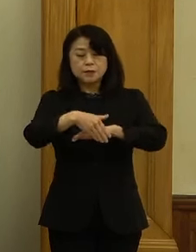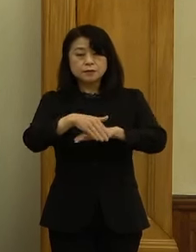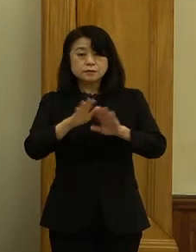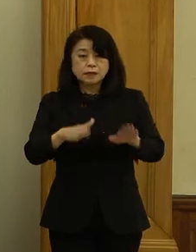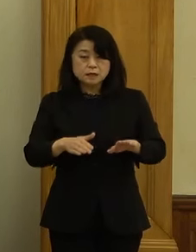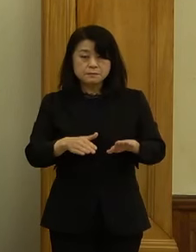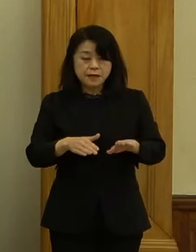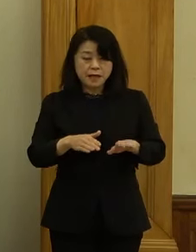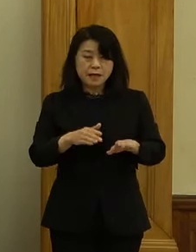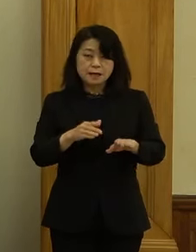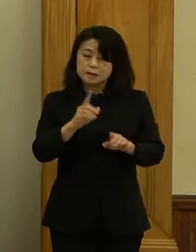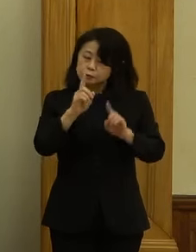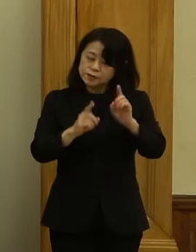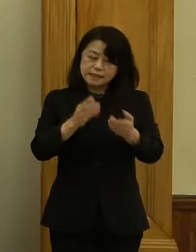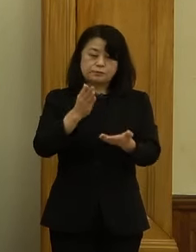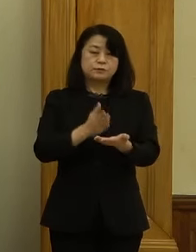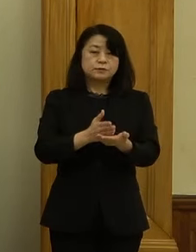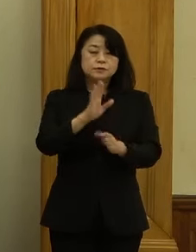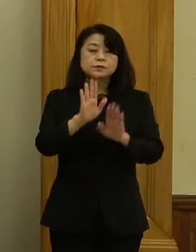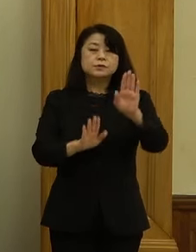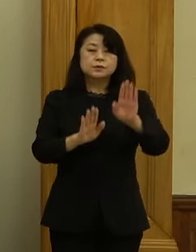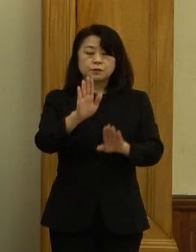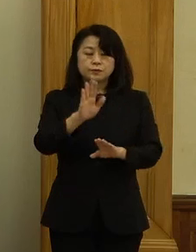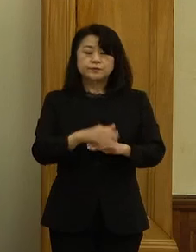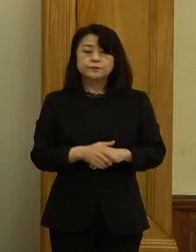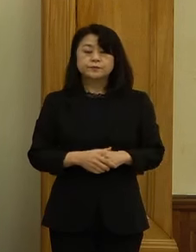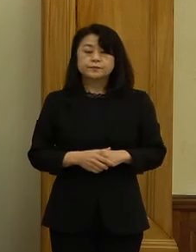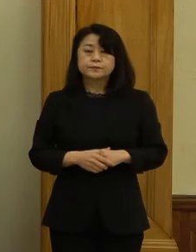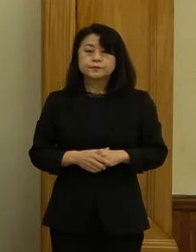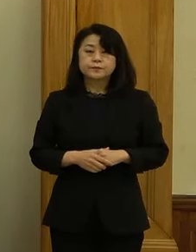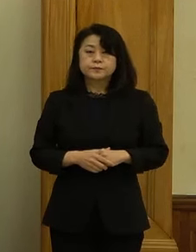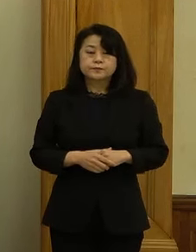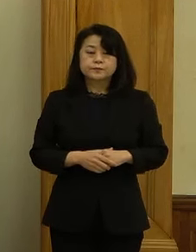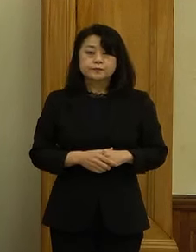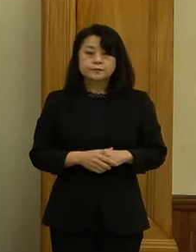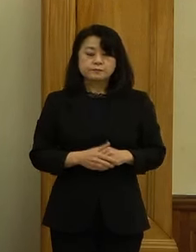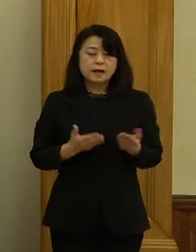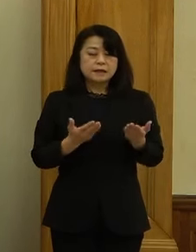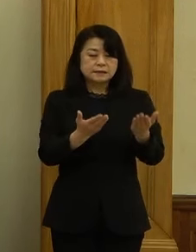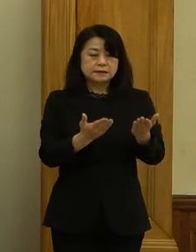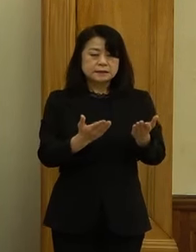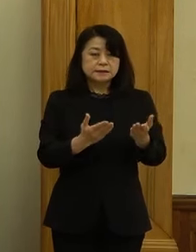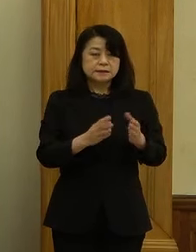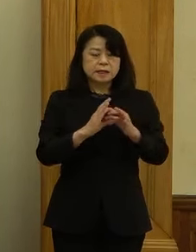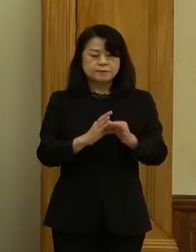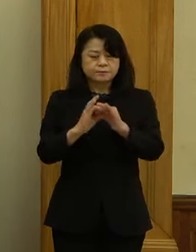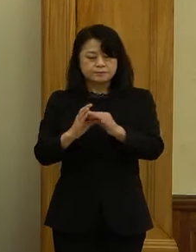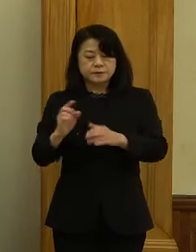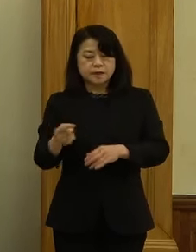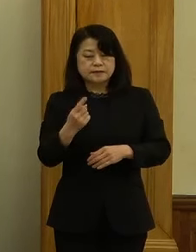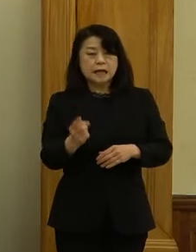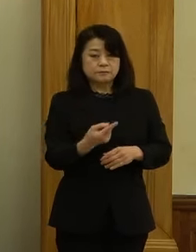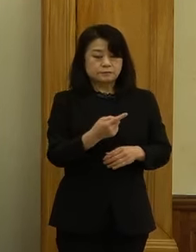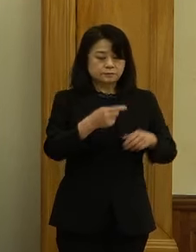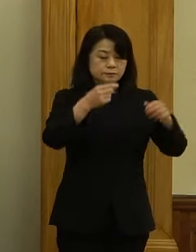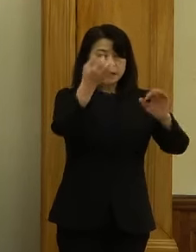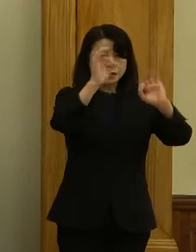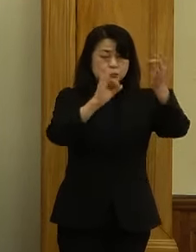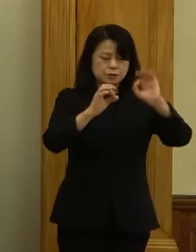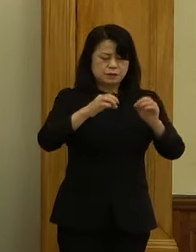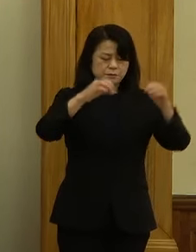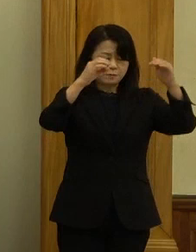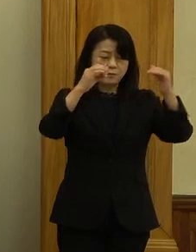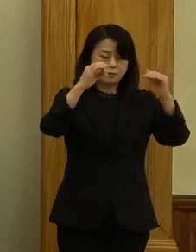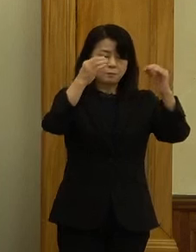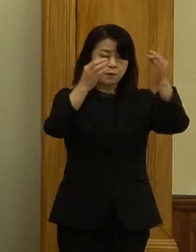現在一時停止するほどの状況となっておりますまた地震が断続的に発生し雪も降るなど大変